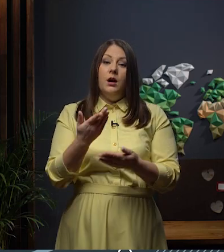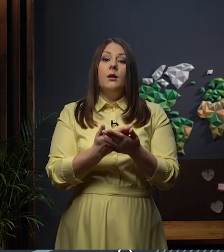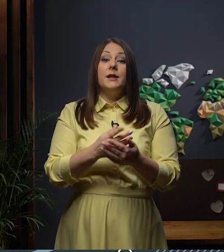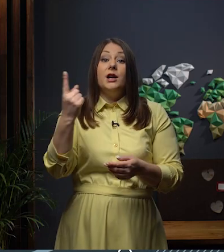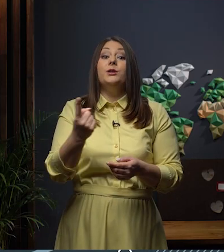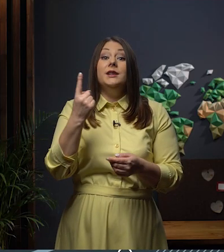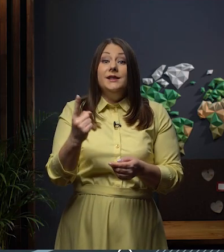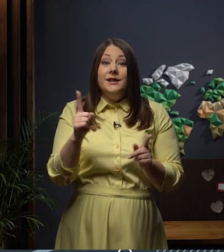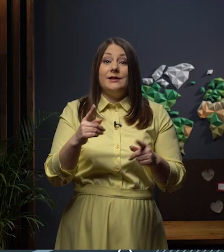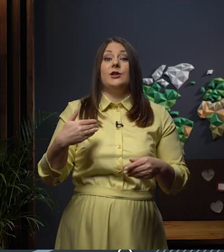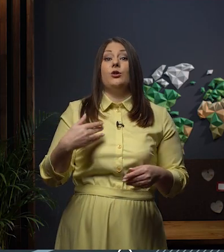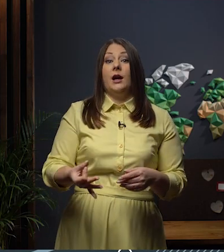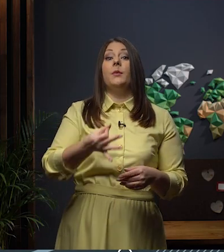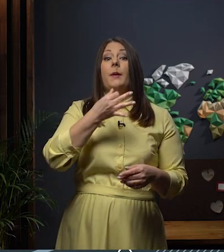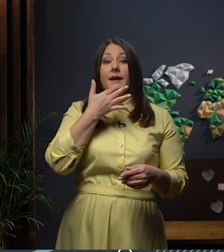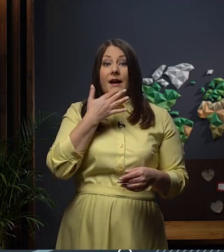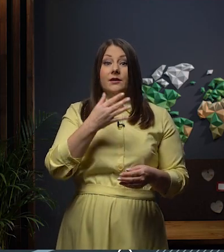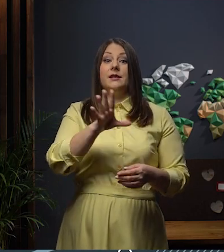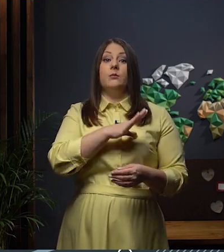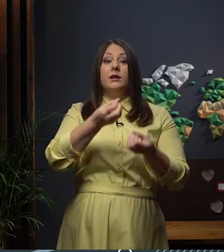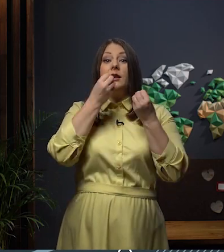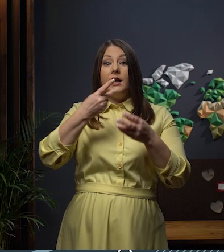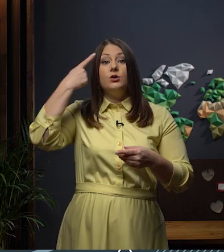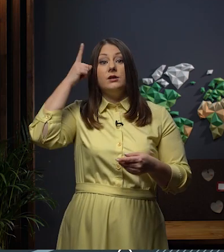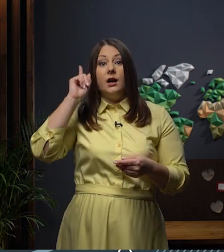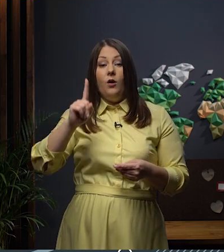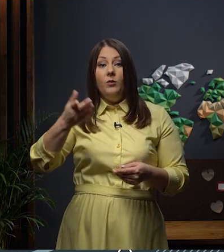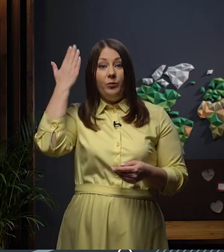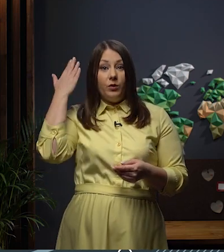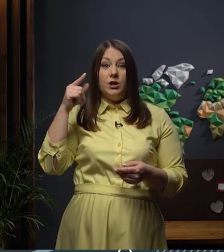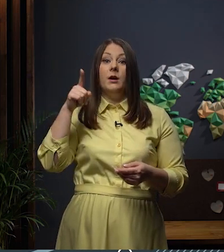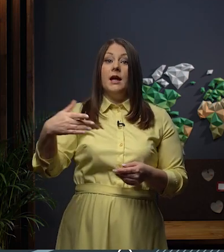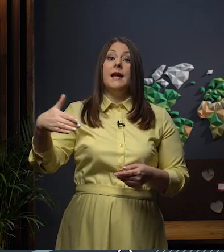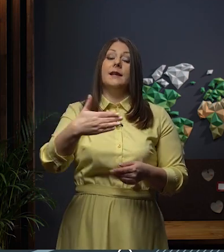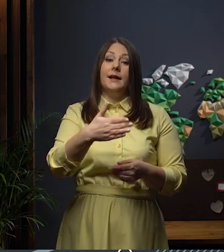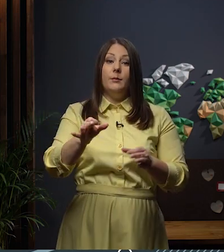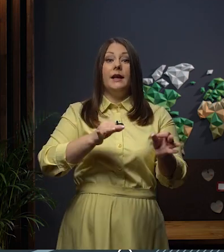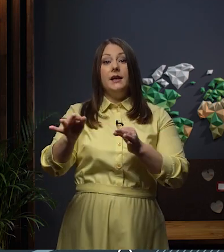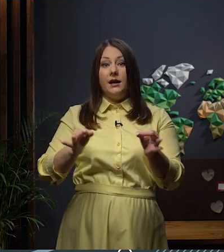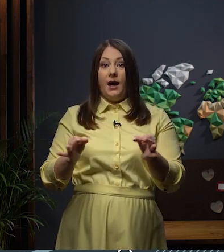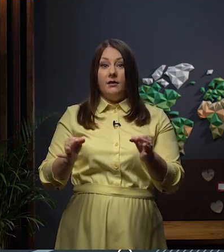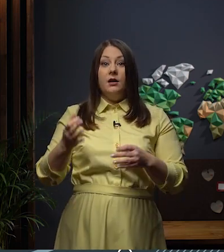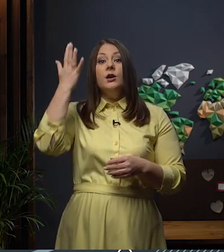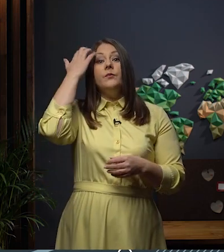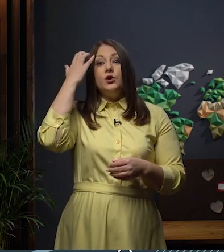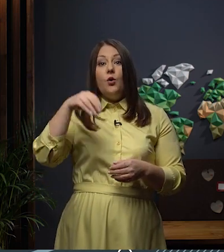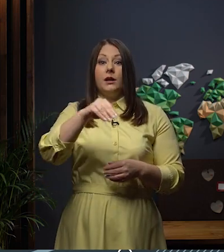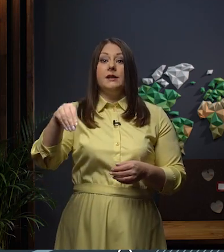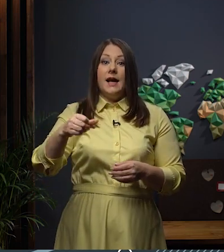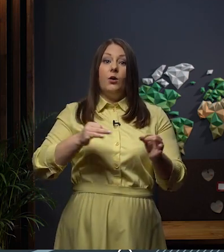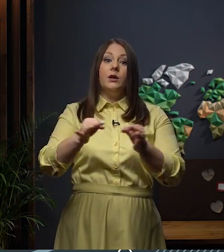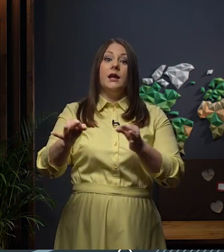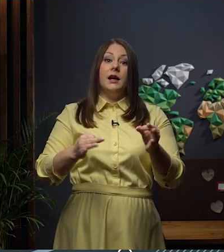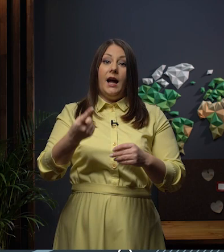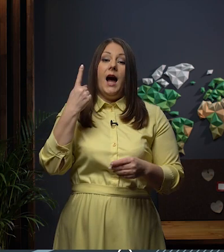рыбу. Пожалуй, единственное, что нам бы понравилось и было хорошо знакомым в прошлом, это рыба и икра.